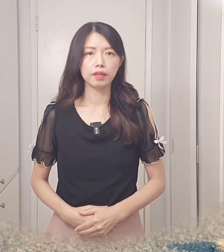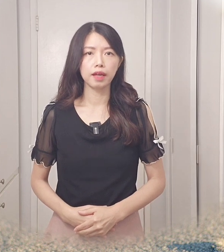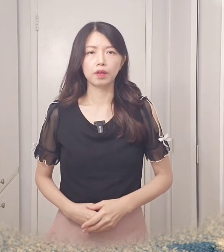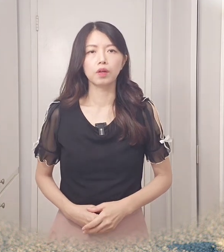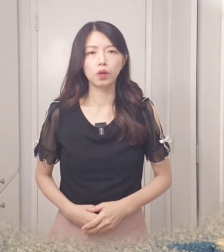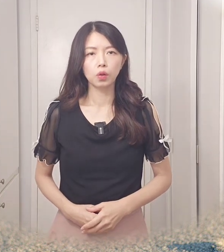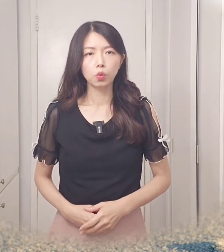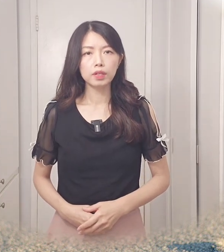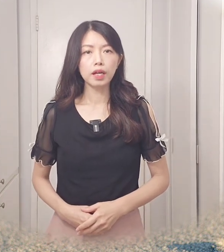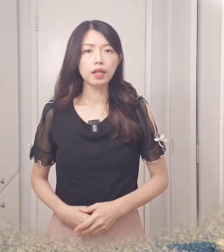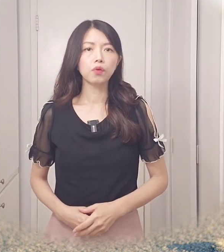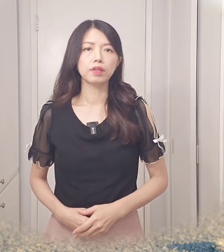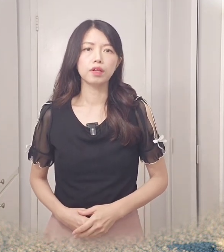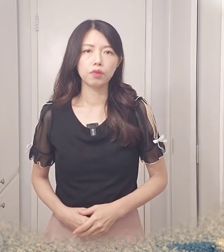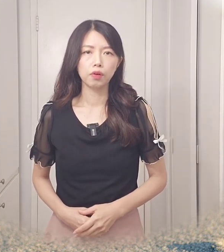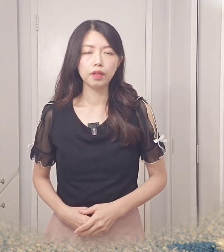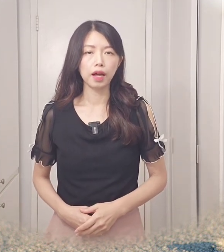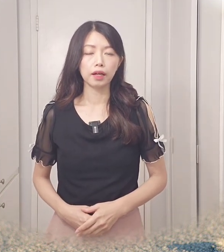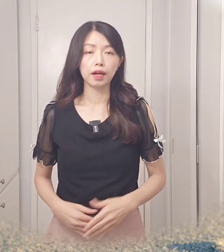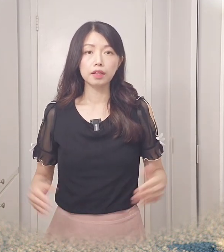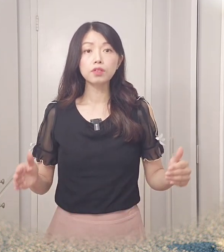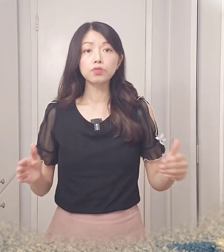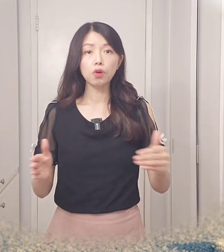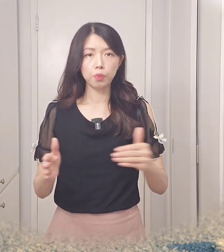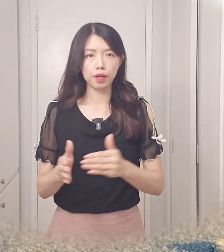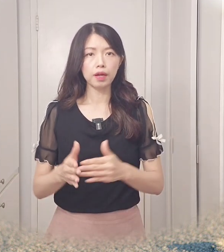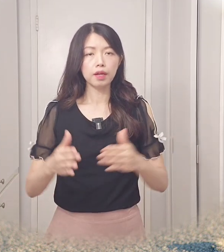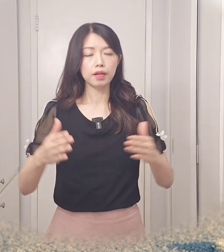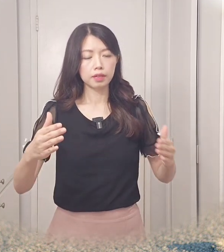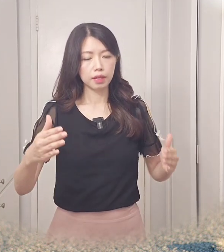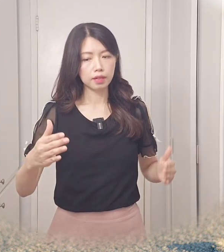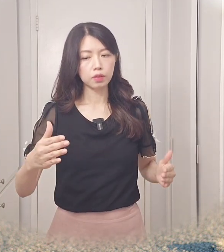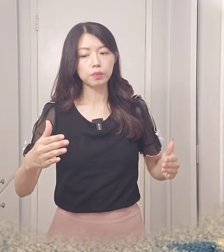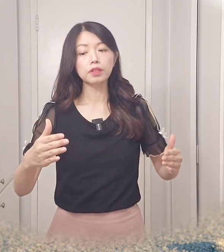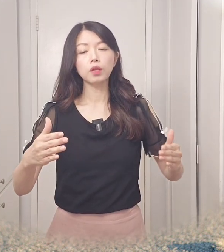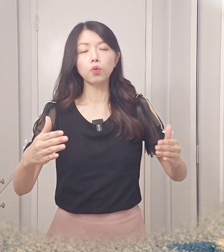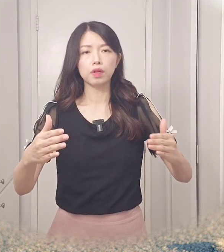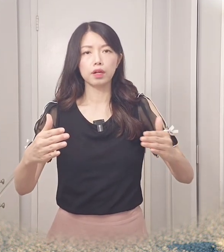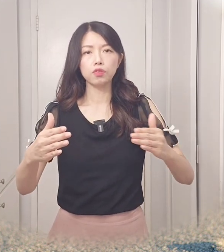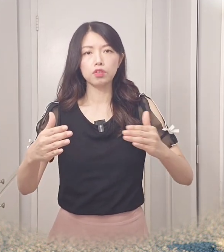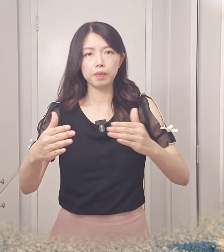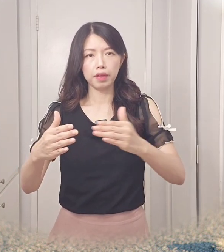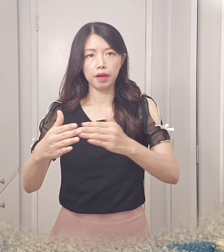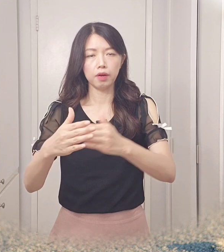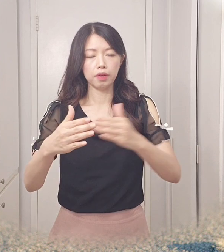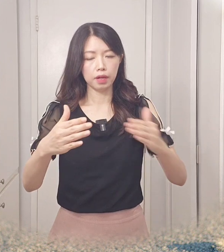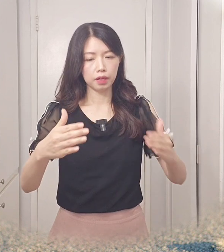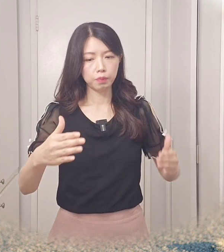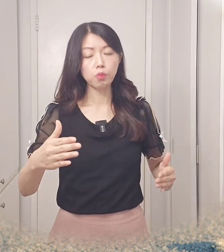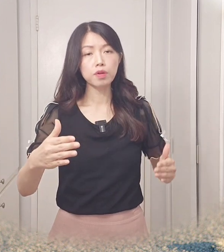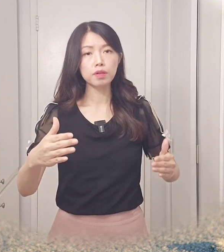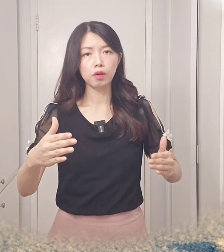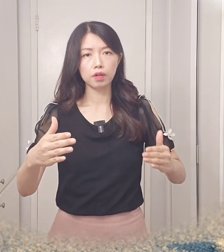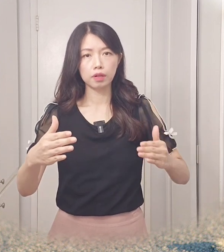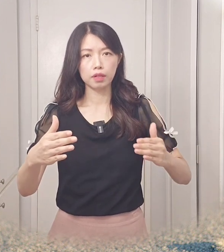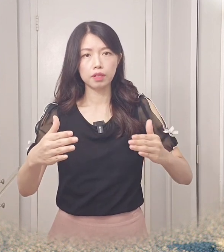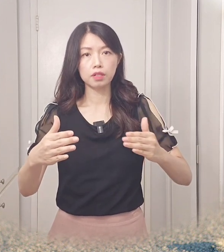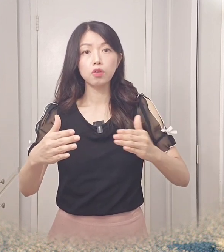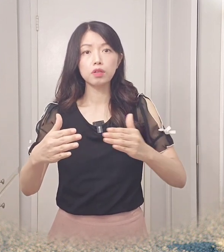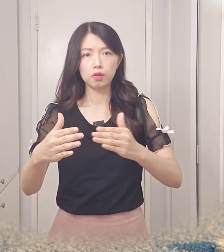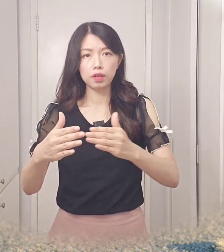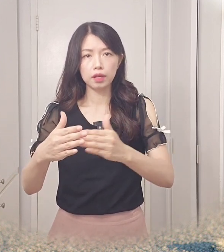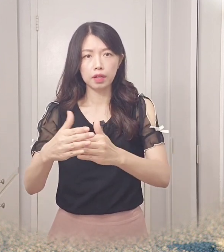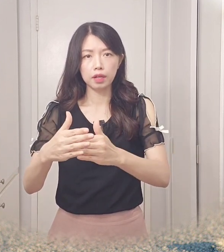수어를 했는데요. 도착이라고 한 뒤의 수어는 아까 끝 수어보다 살짝 좀 크게 동작을 해주시면 돼요. 약간 포물선을